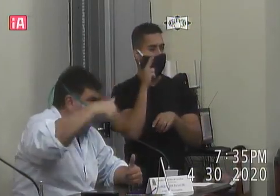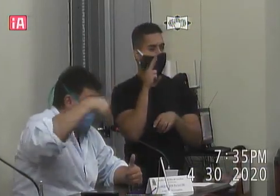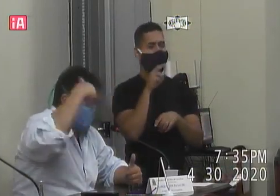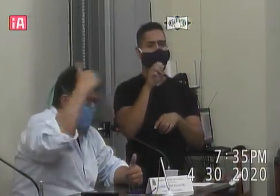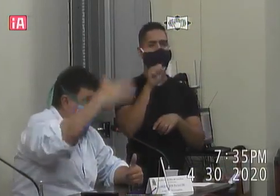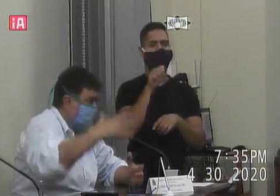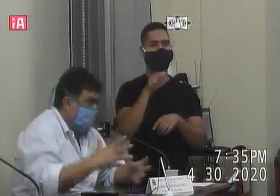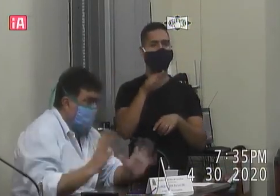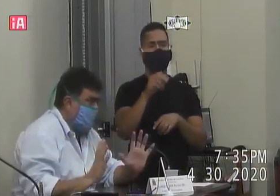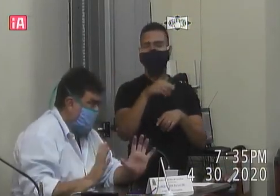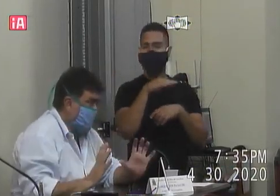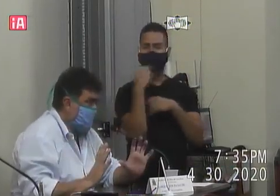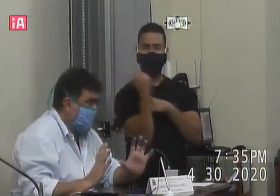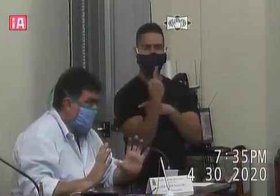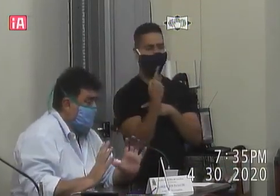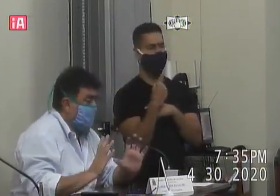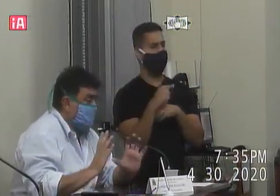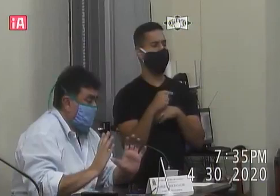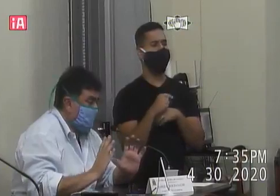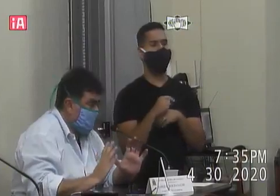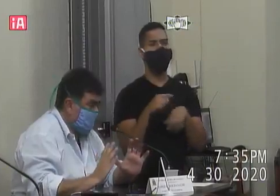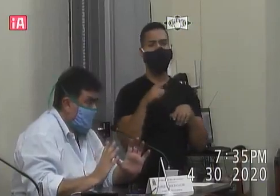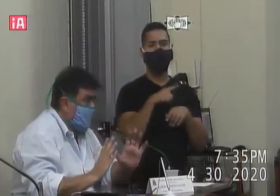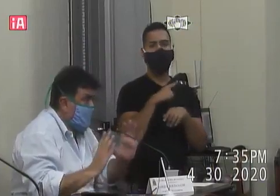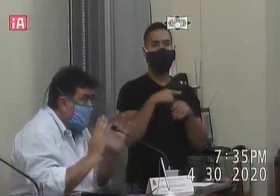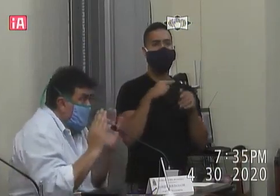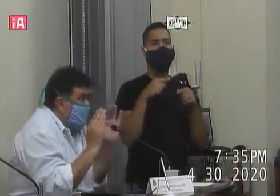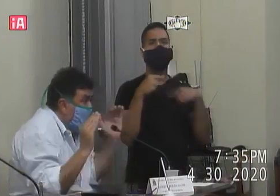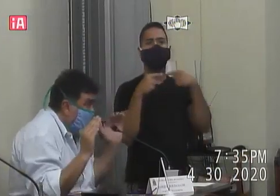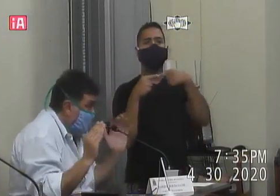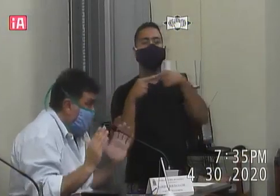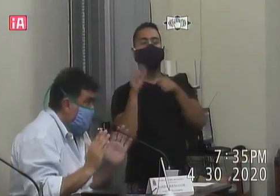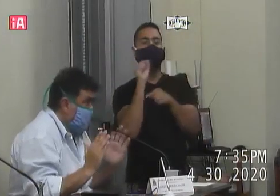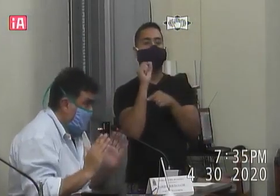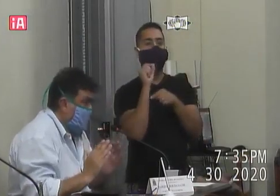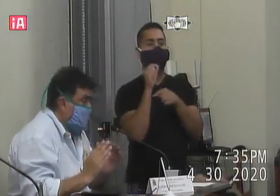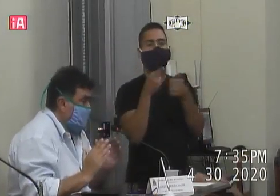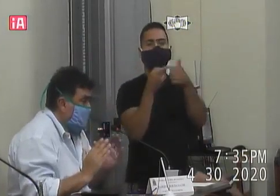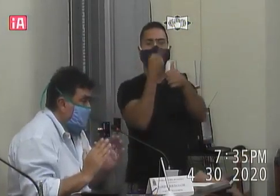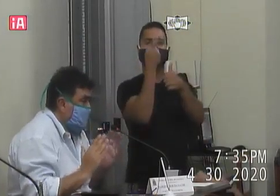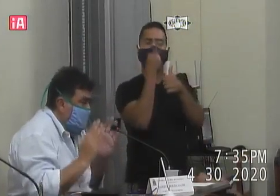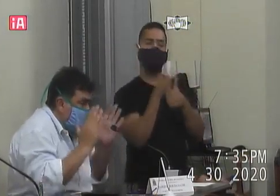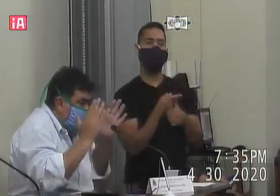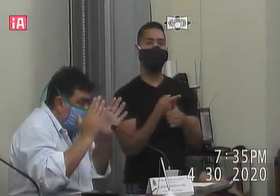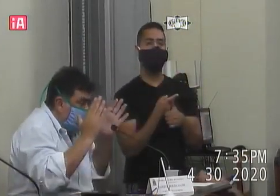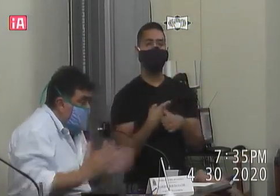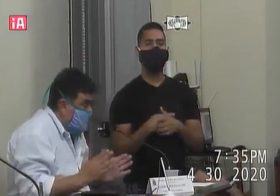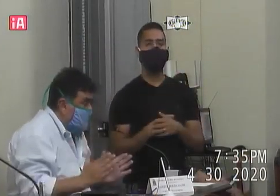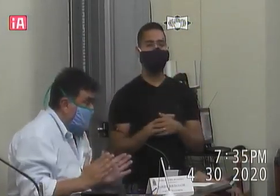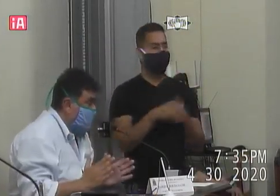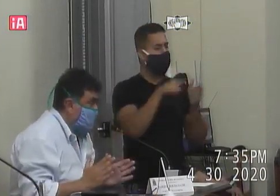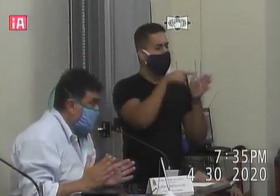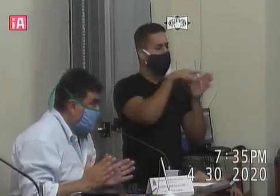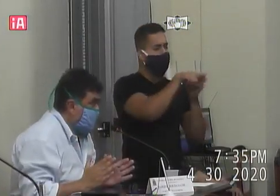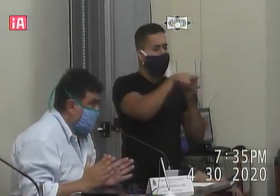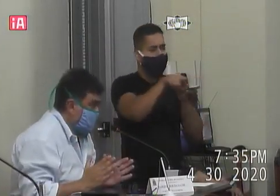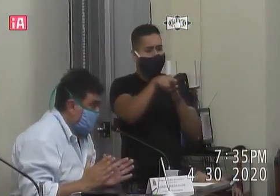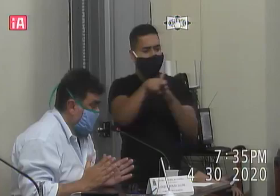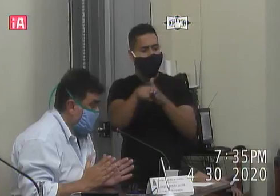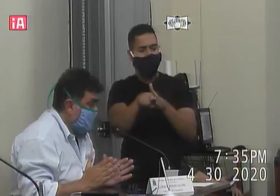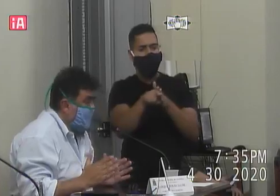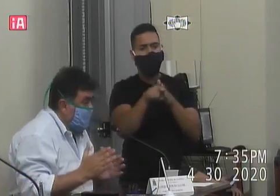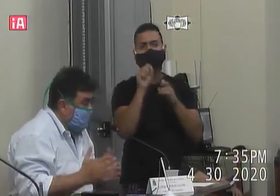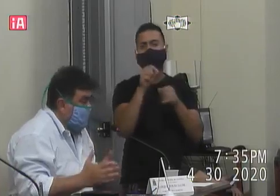vereador Saulo, vereador David, todos nós temos a função primária, tá, de fiscalizadores